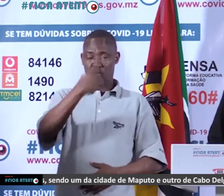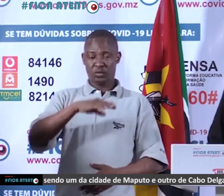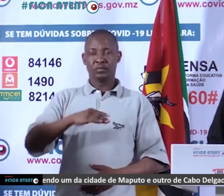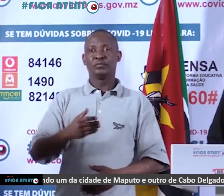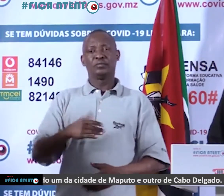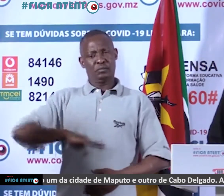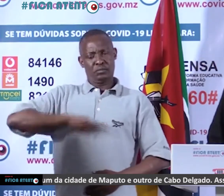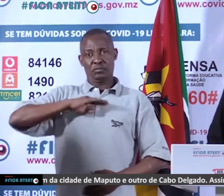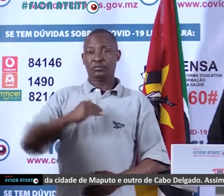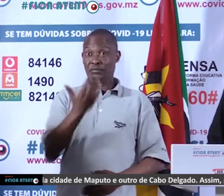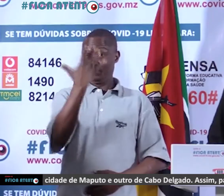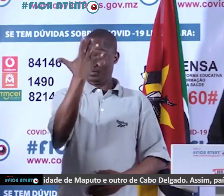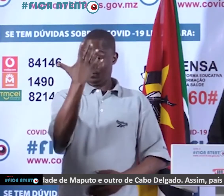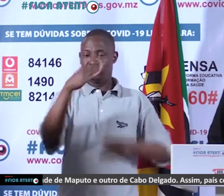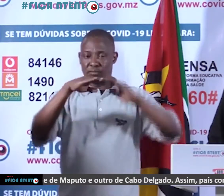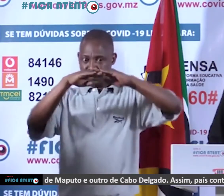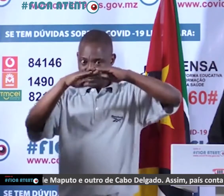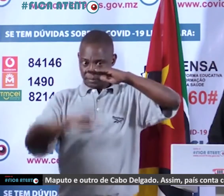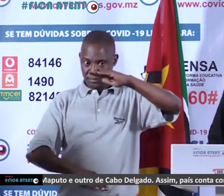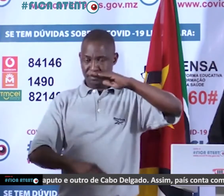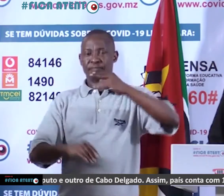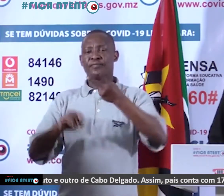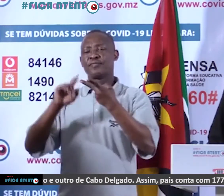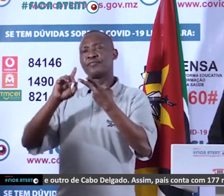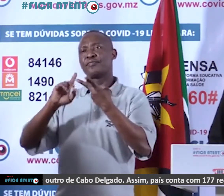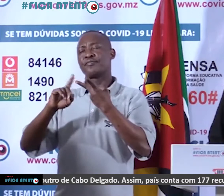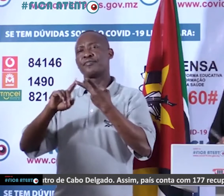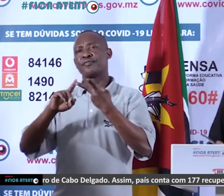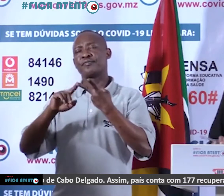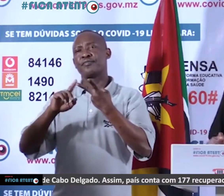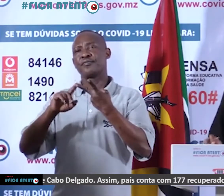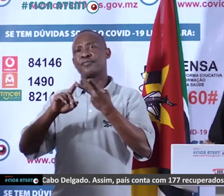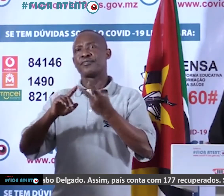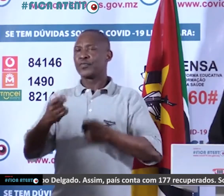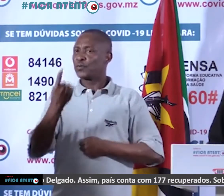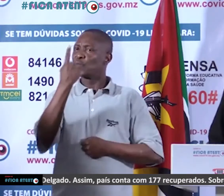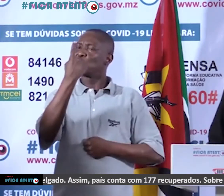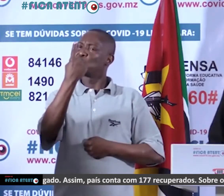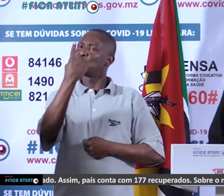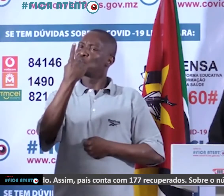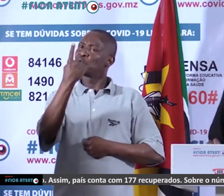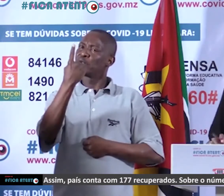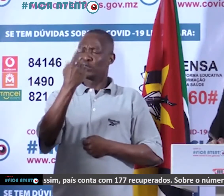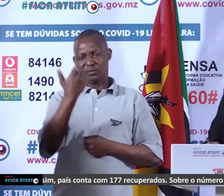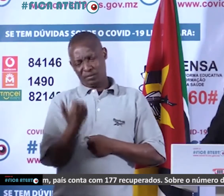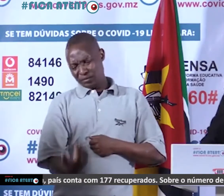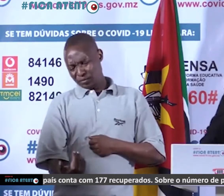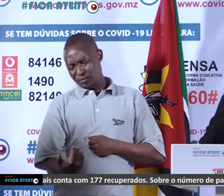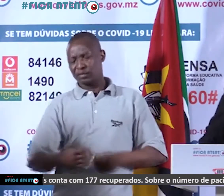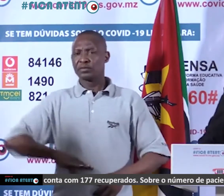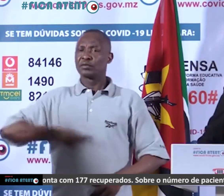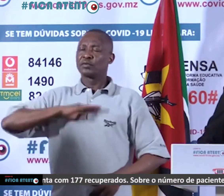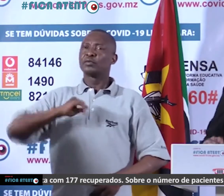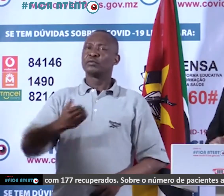idade, um caso também é de uma criança que está na faixa etária dos 5 aos 14 anos,